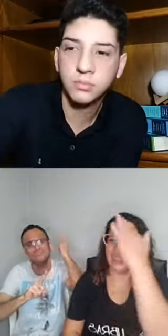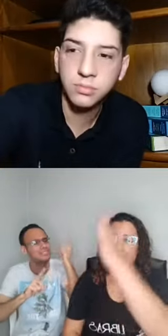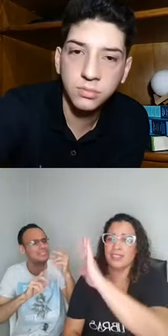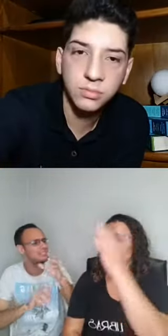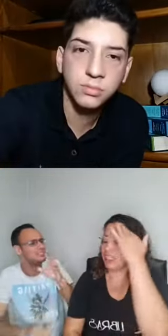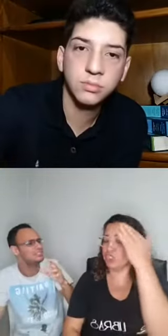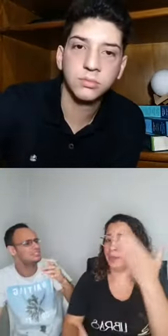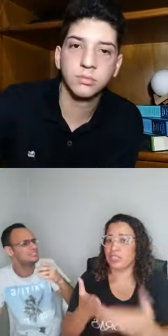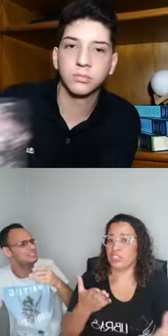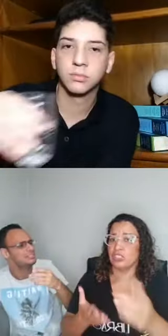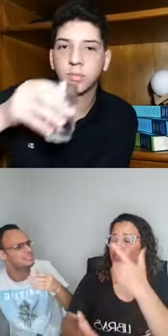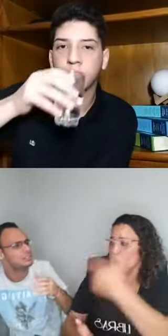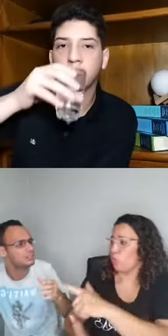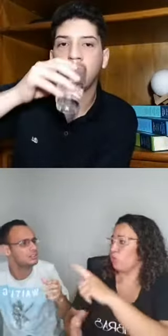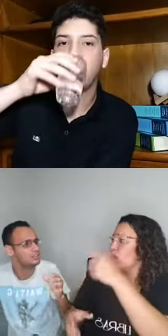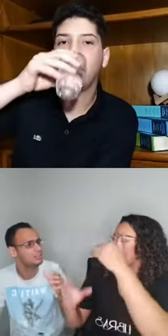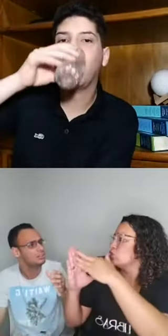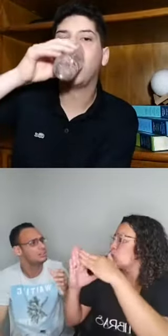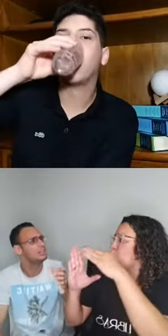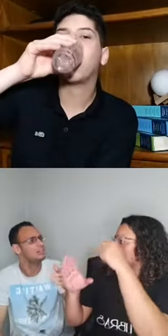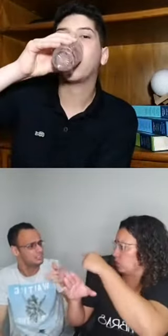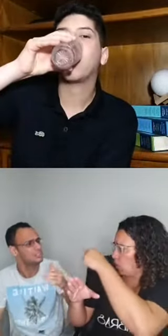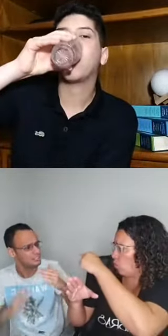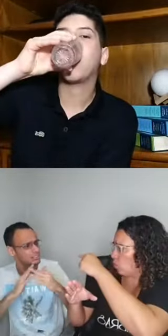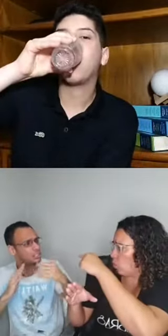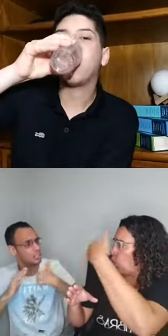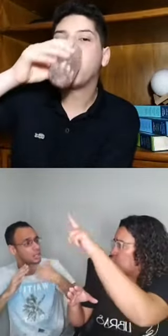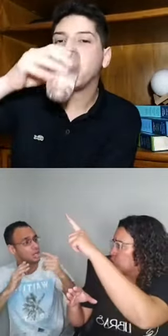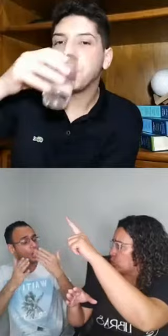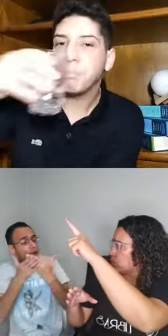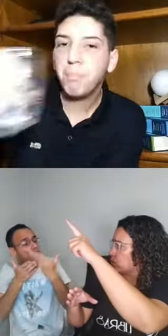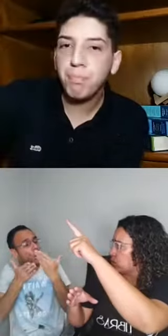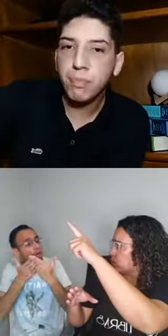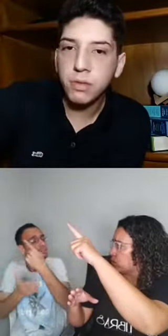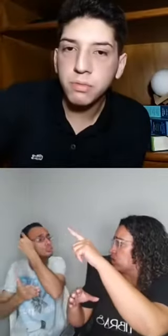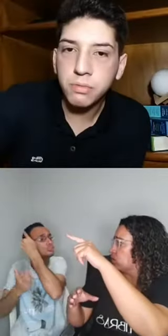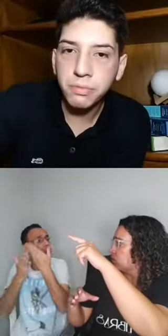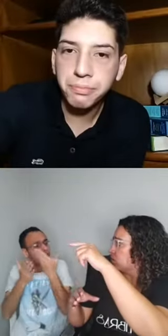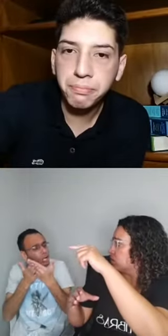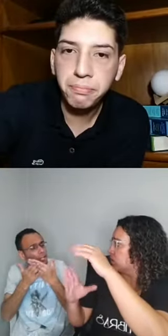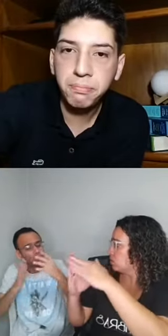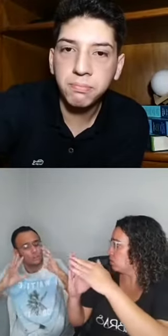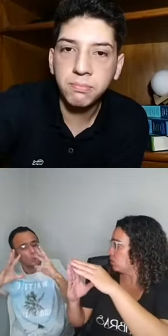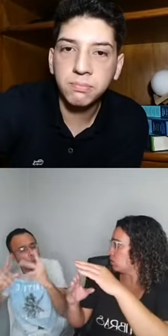Não, peraí, não entendi, perdi. De novo. Escola seu ou outro?